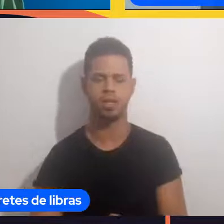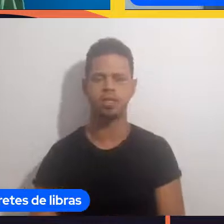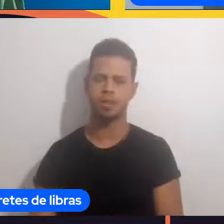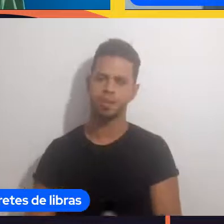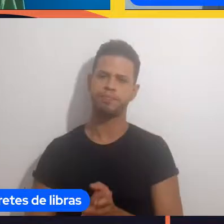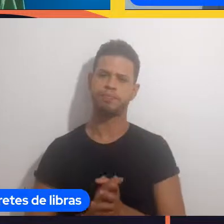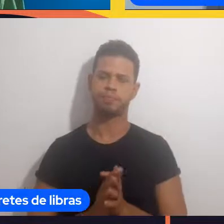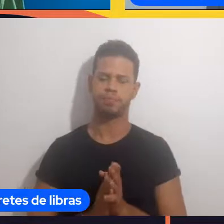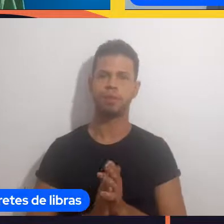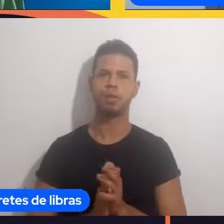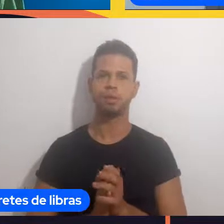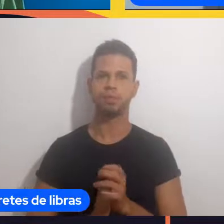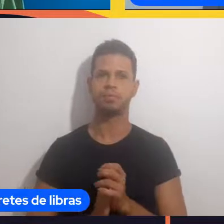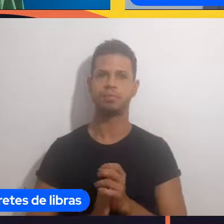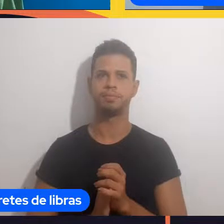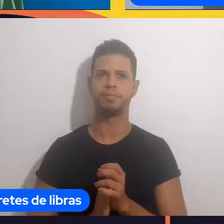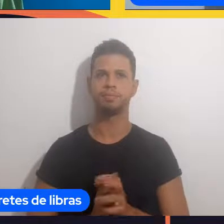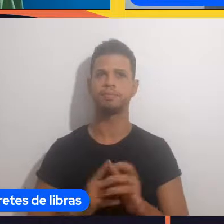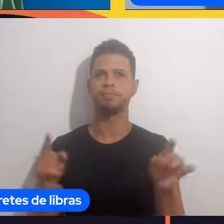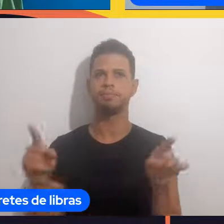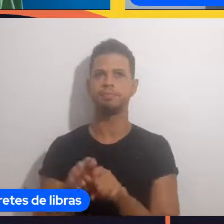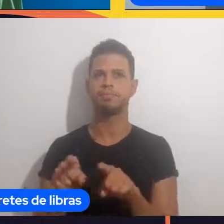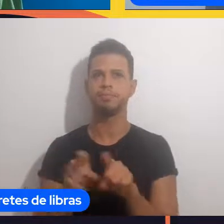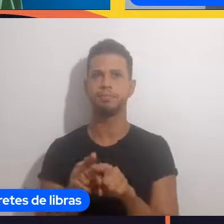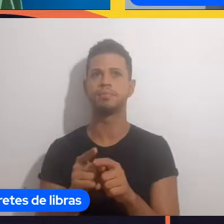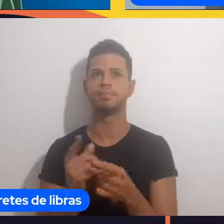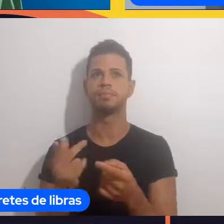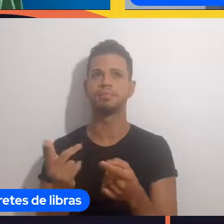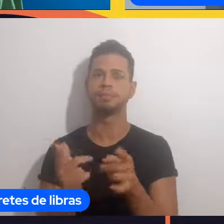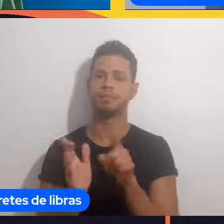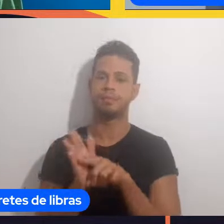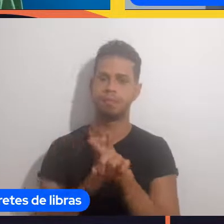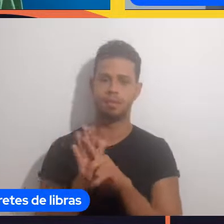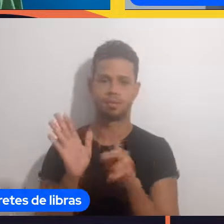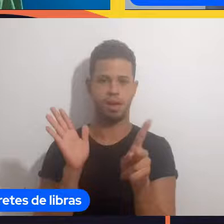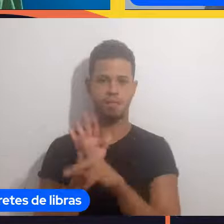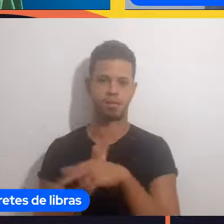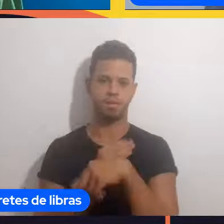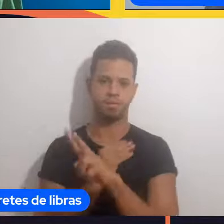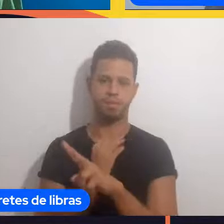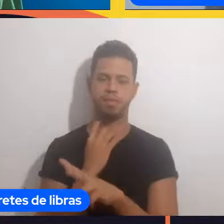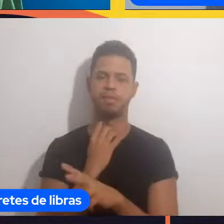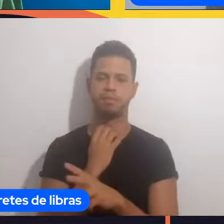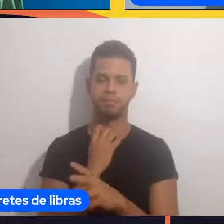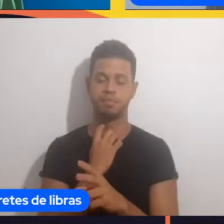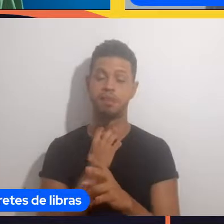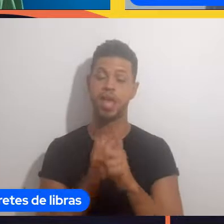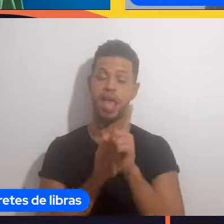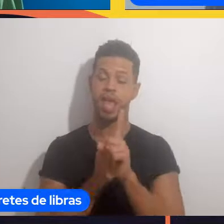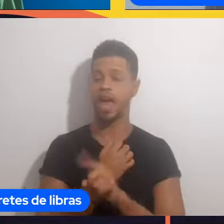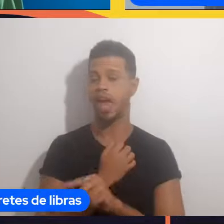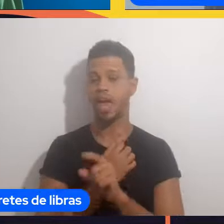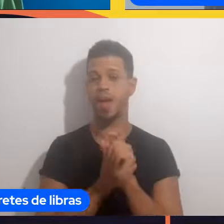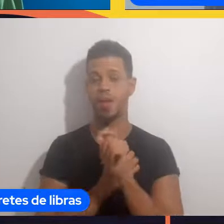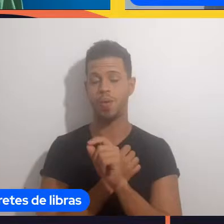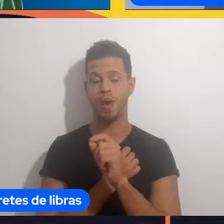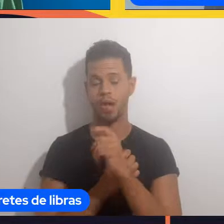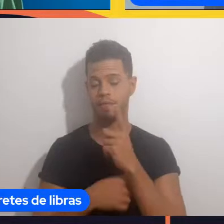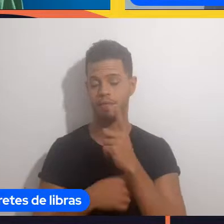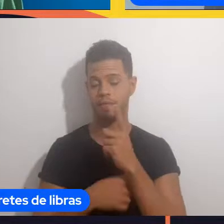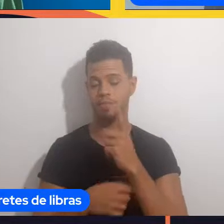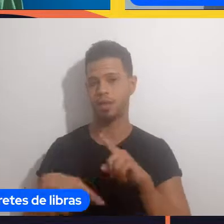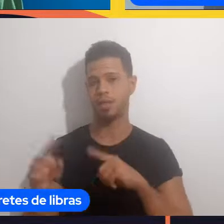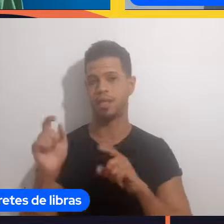ações dela pesquisar por ela mesma. Então, é uma construção, sim, dessa